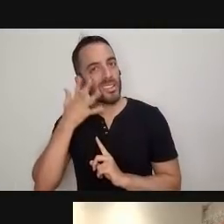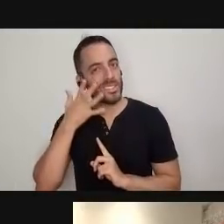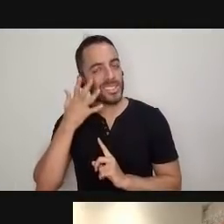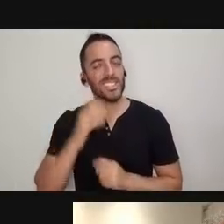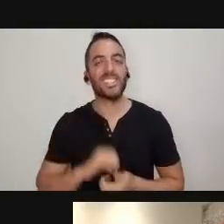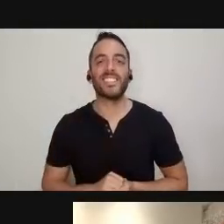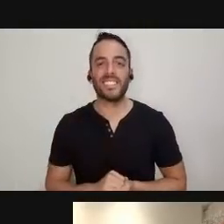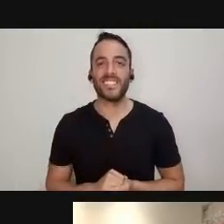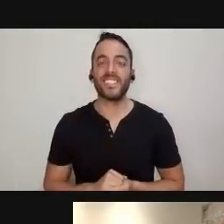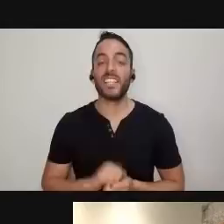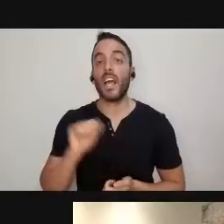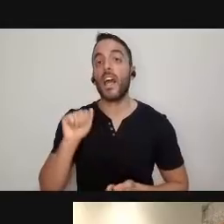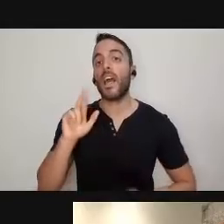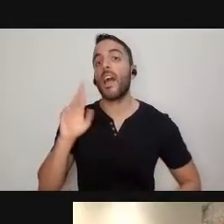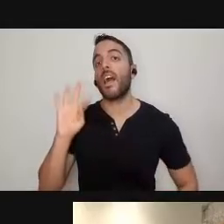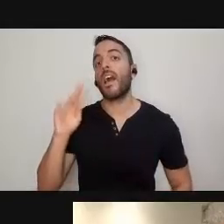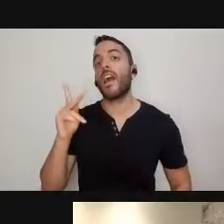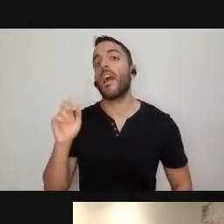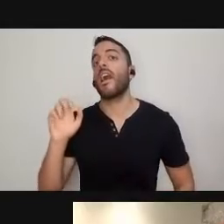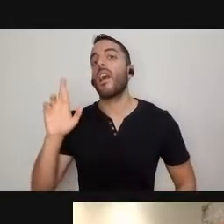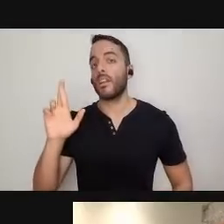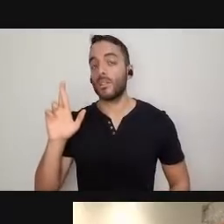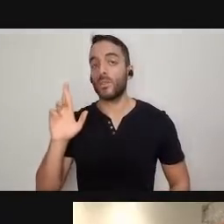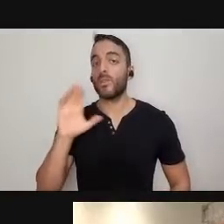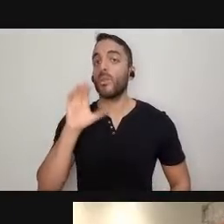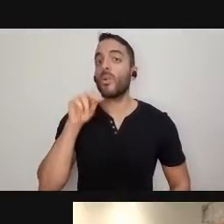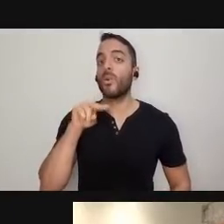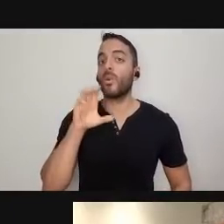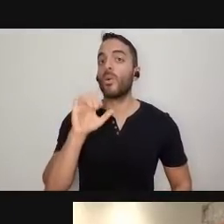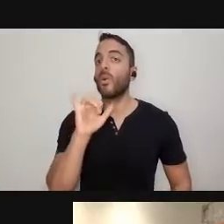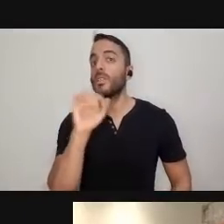e ao Arthur e à Conceição, que propiciaram esse encontro, né?